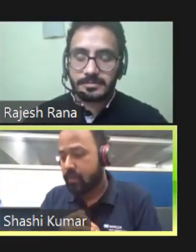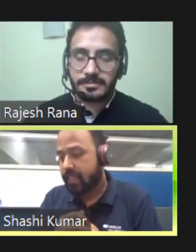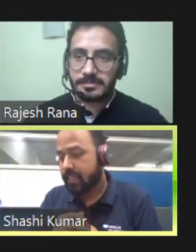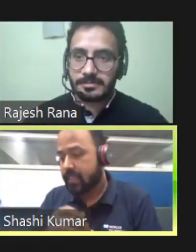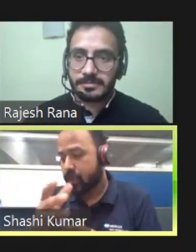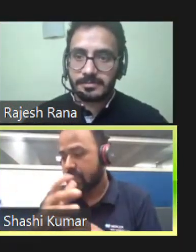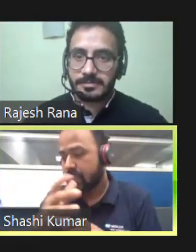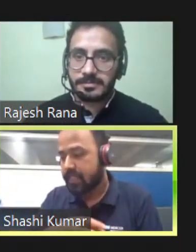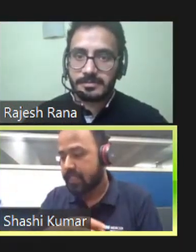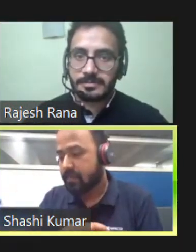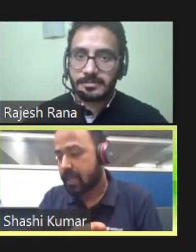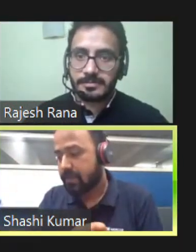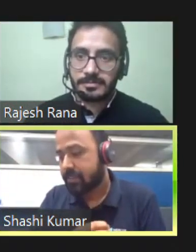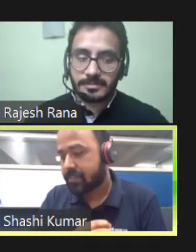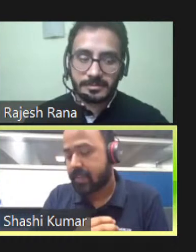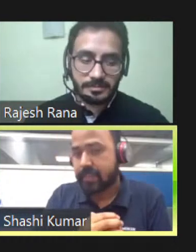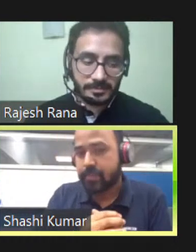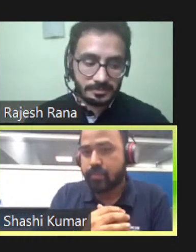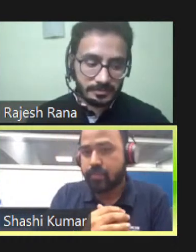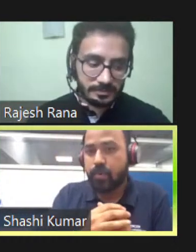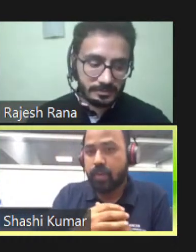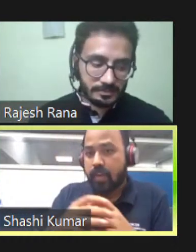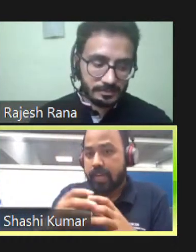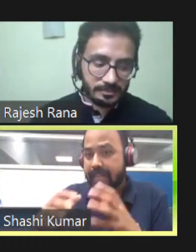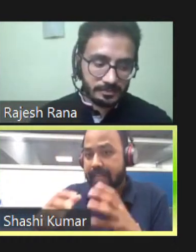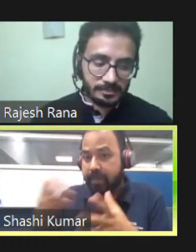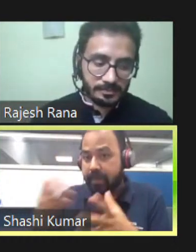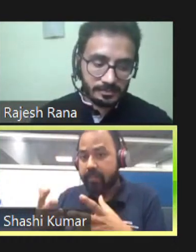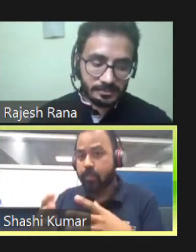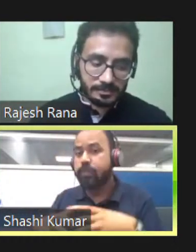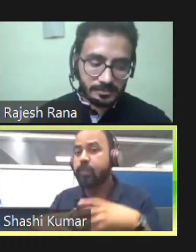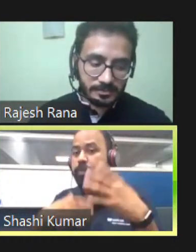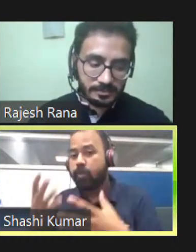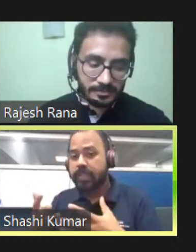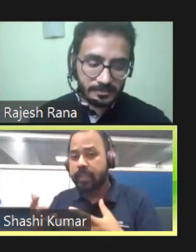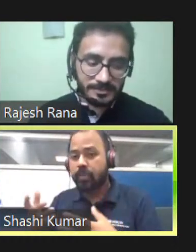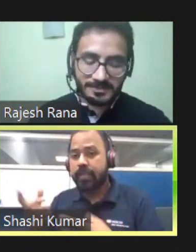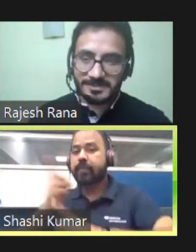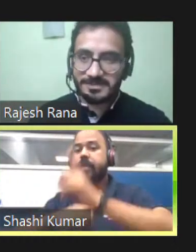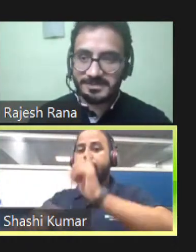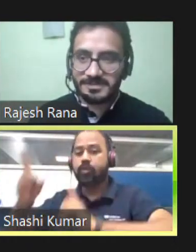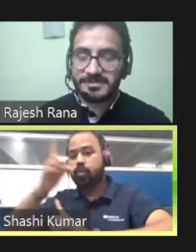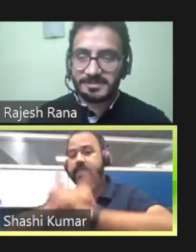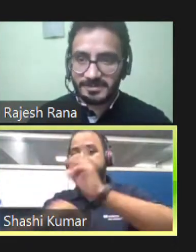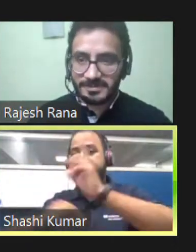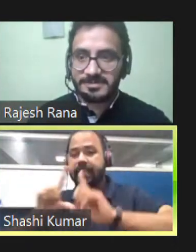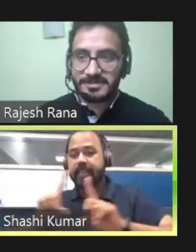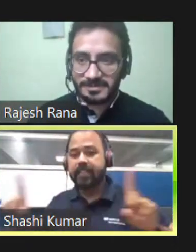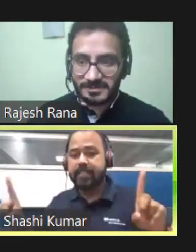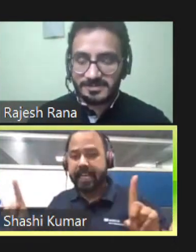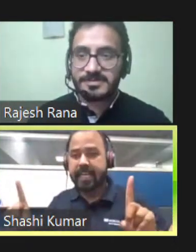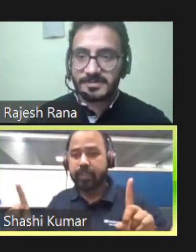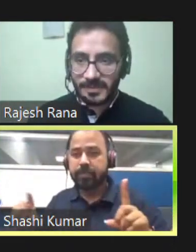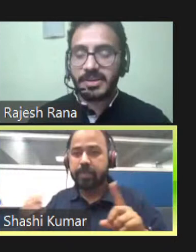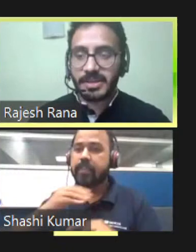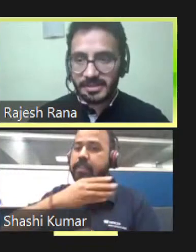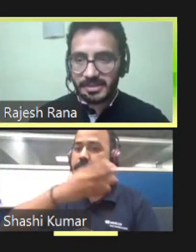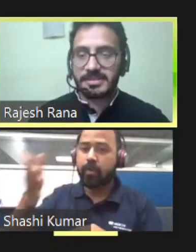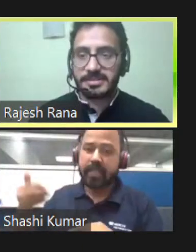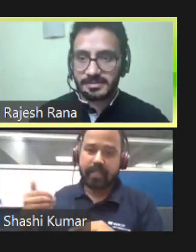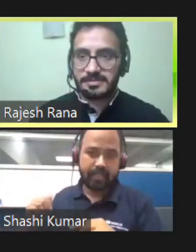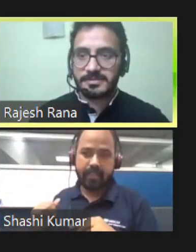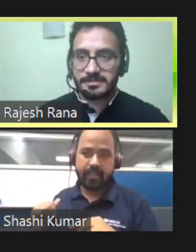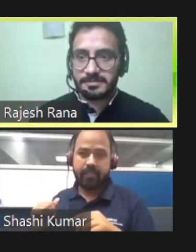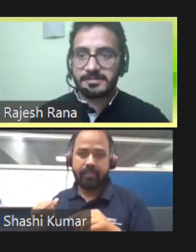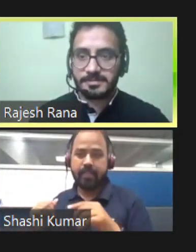देख रहे होंगे कि न्यूजीलैंड की प्राइम मिनिस्टर हैं, तो वो इंटरप्रेटर जो भी वो बोलती है, वो इंटरप्रेटर उसको साइन करके साइन लैंग्वेज में Right.